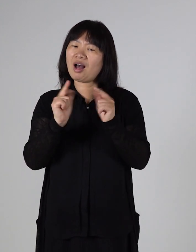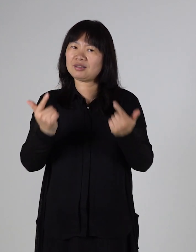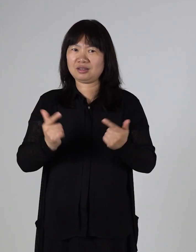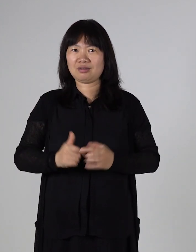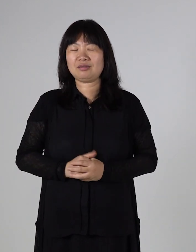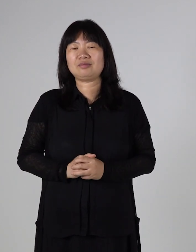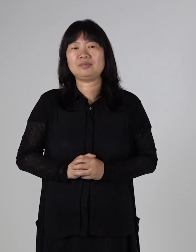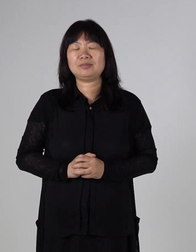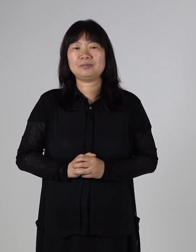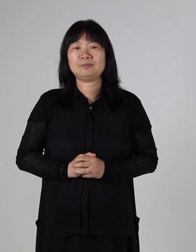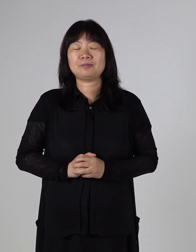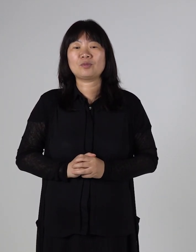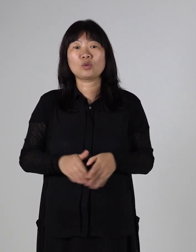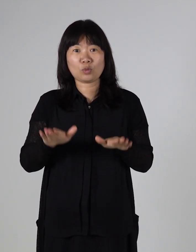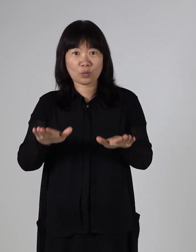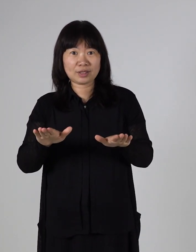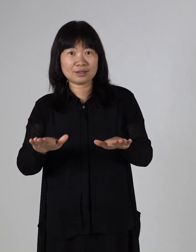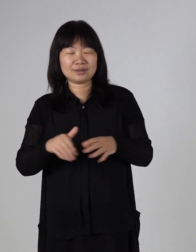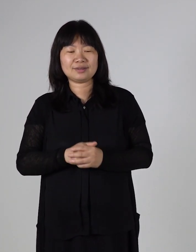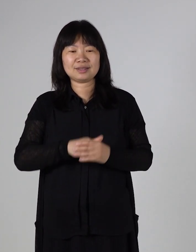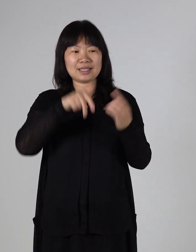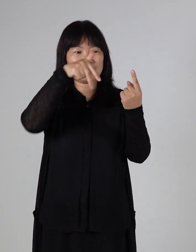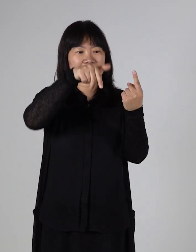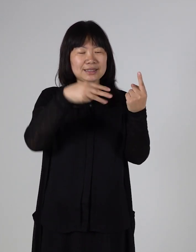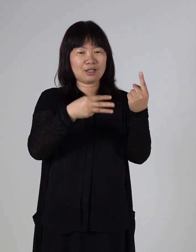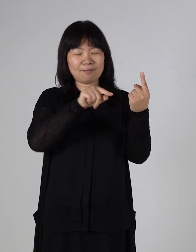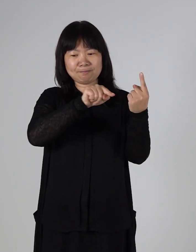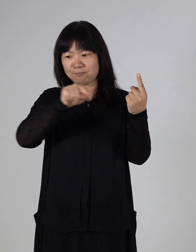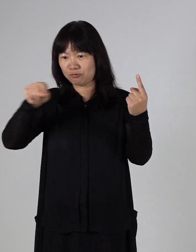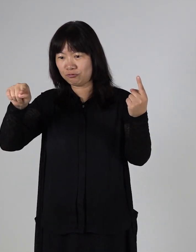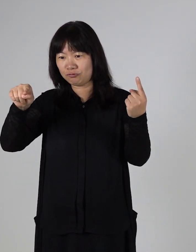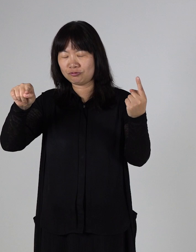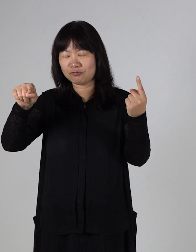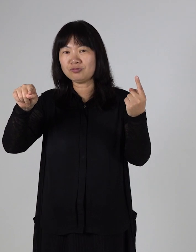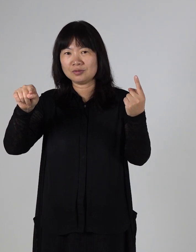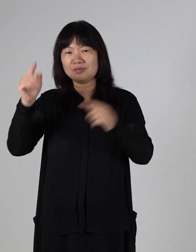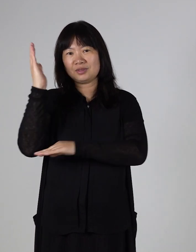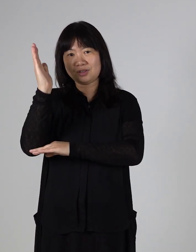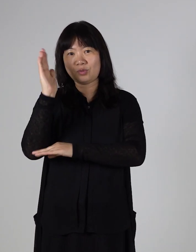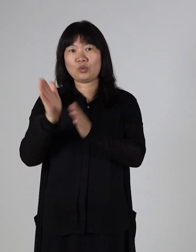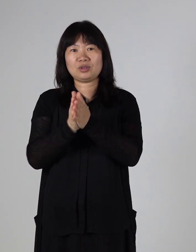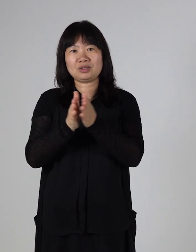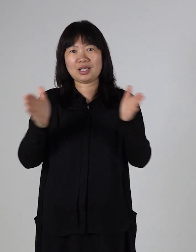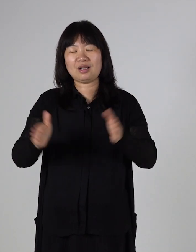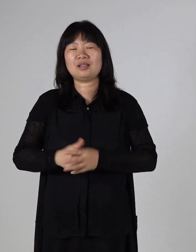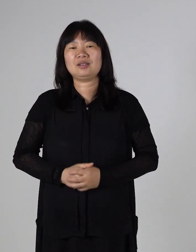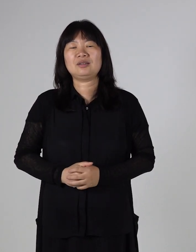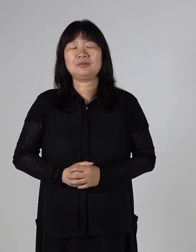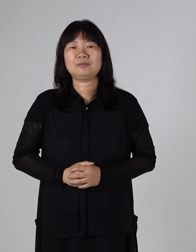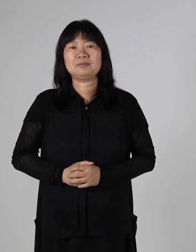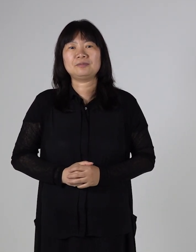아니더라고요. 그래서 오늘 이제 1절부터 좀 다루어 보도록 하겠습니다.